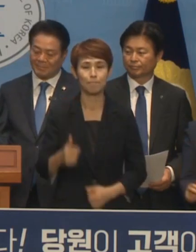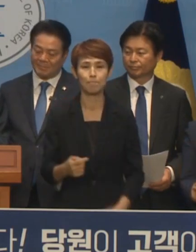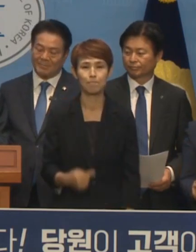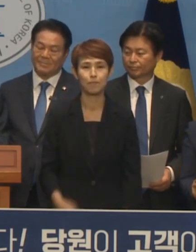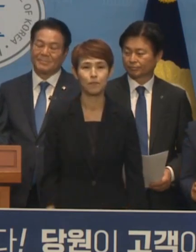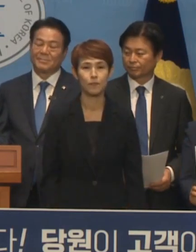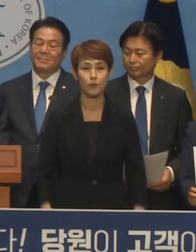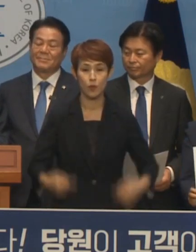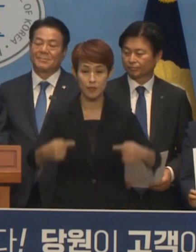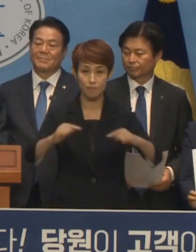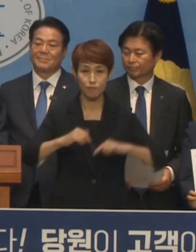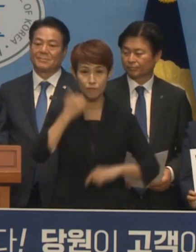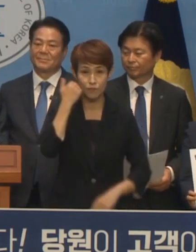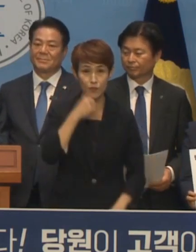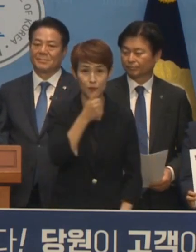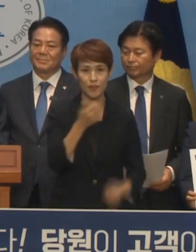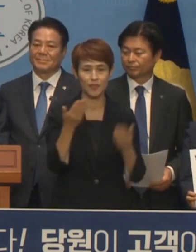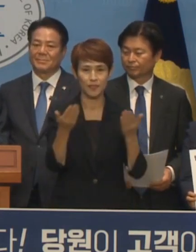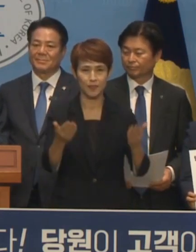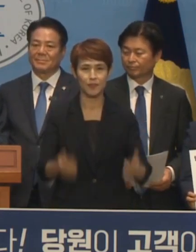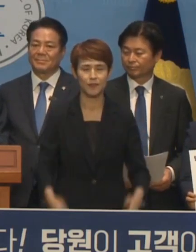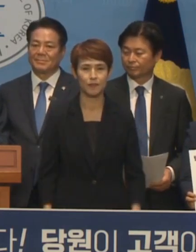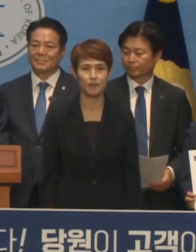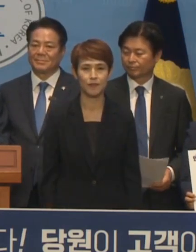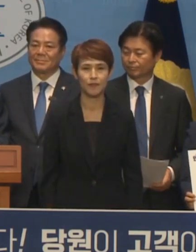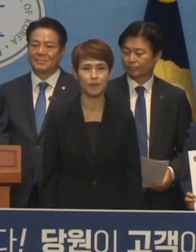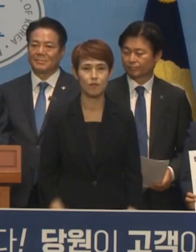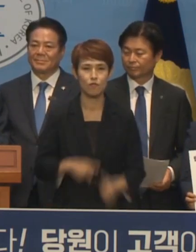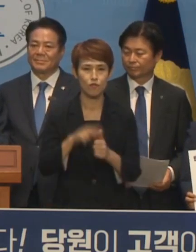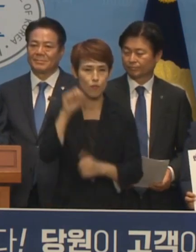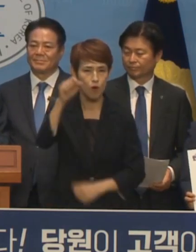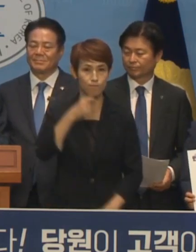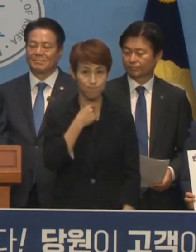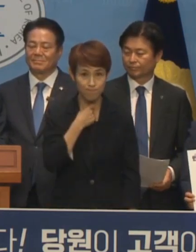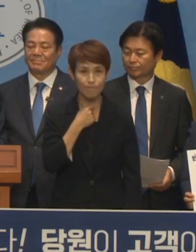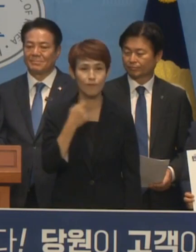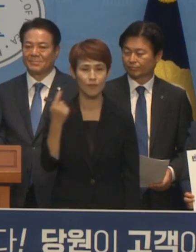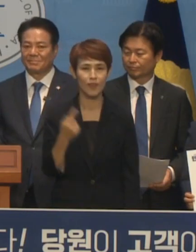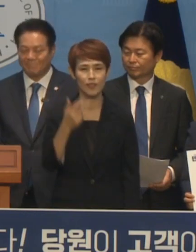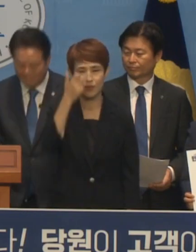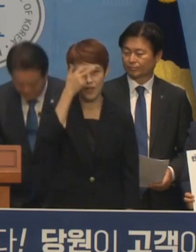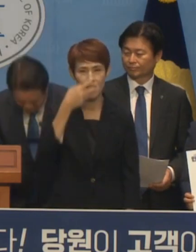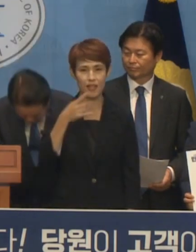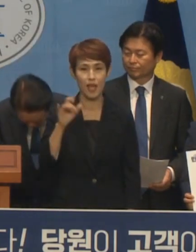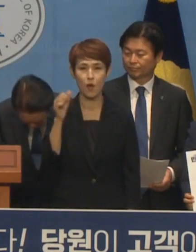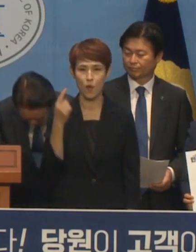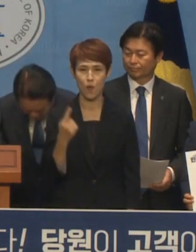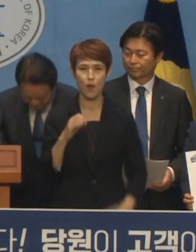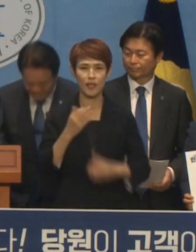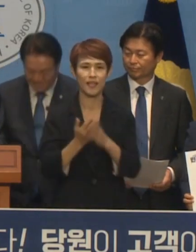자치단체장들을 소개하겠습니다. 후보가 되시고자 나오신 최대호 안양시장님,